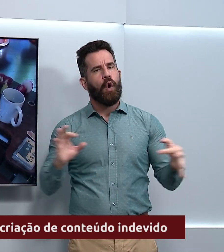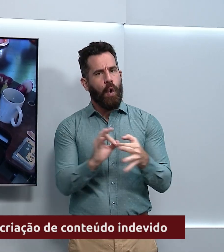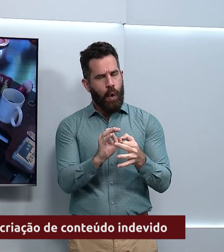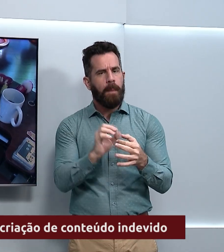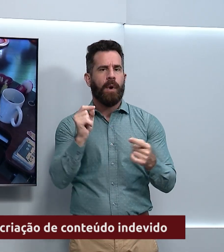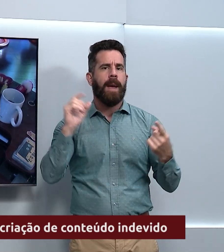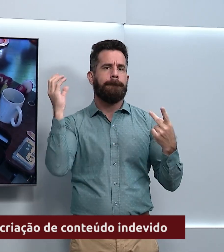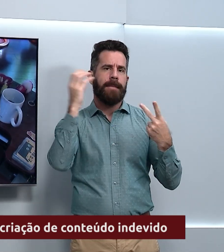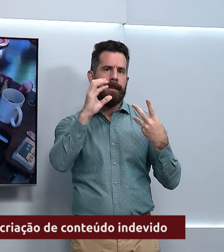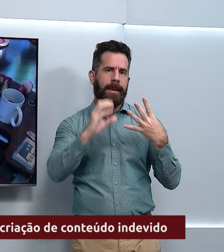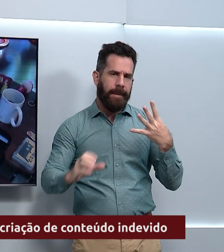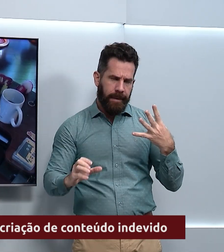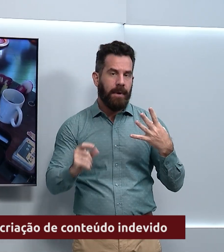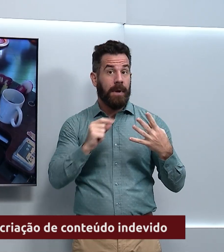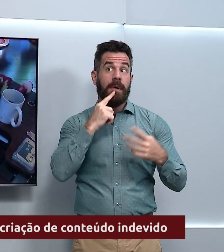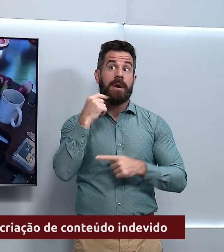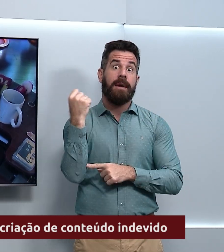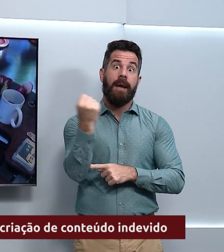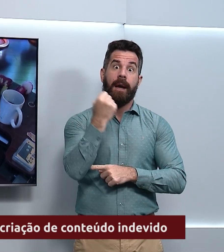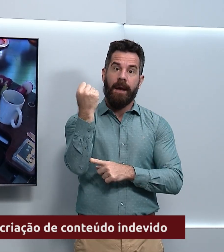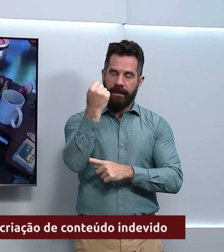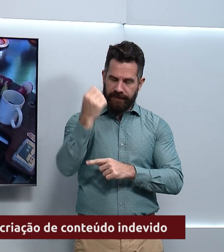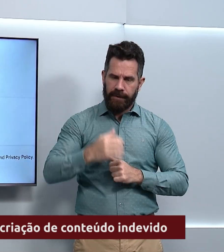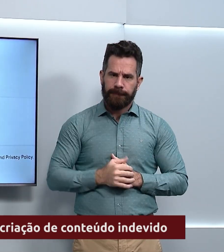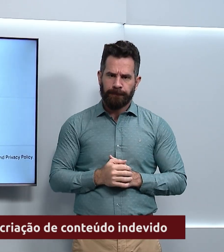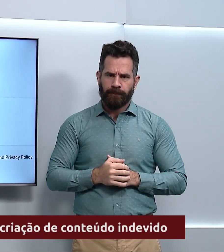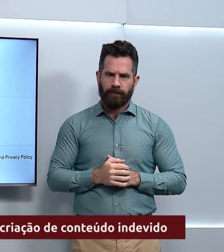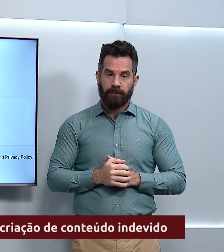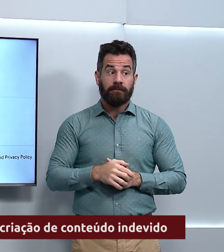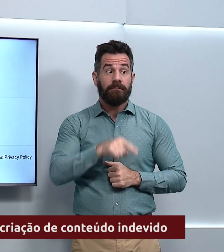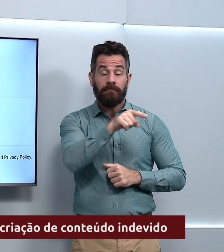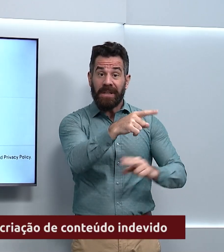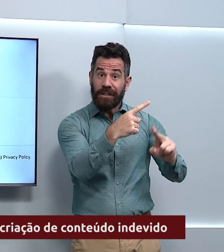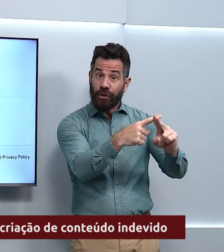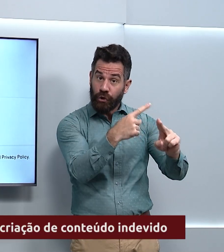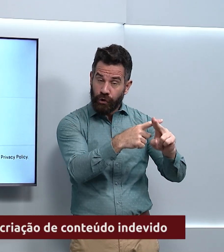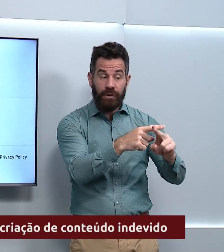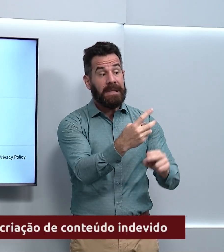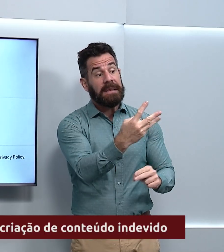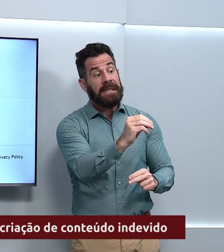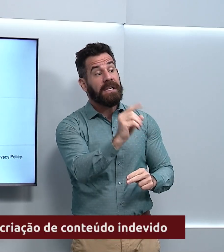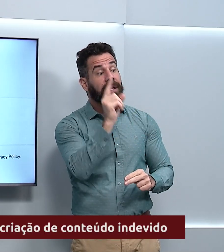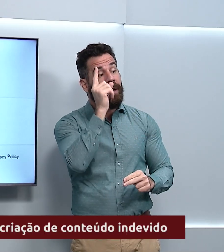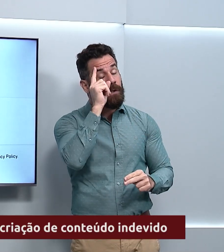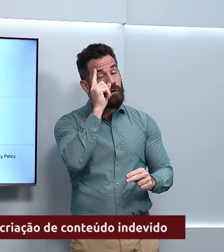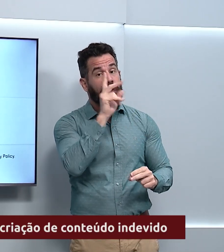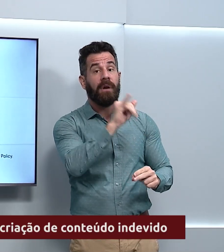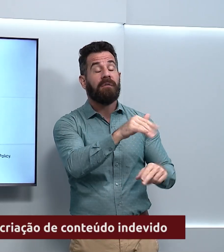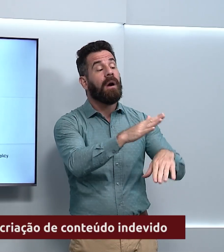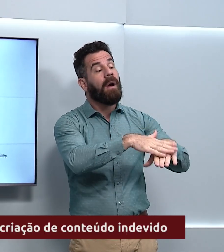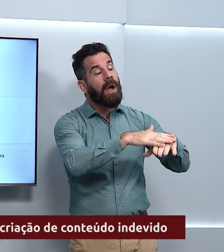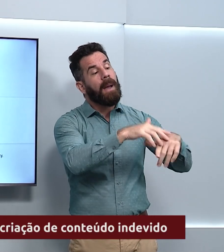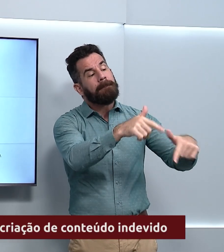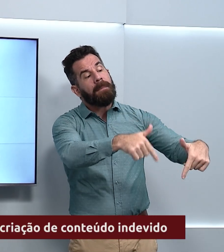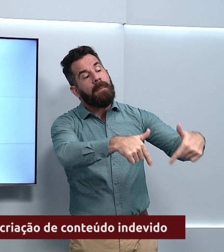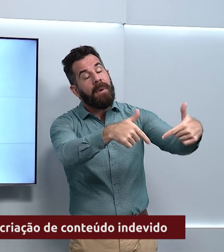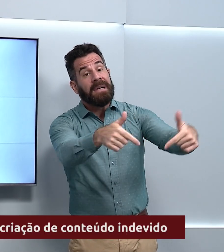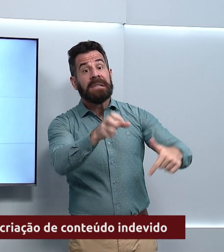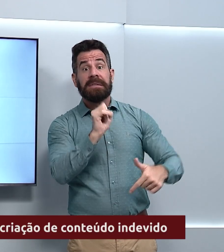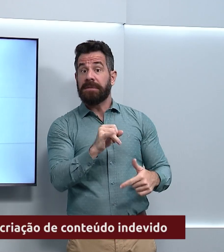massiva de conteúdos graves. A empresa tem 30 dias para implementar essas sugestões. Em caso